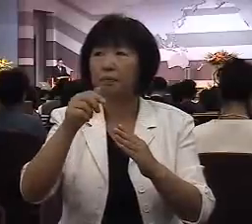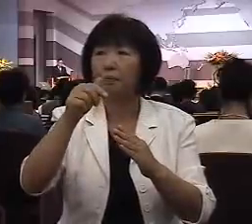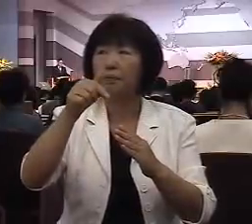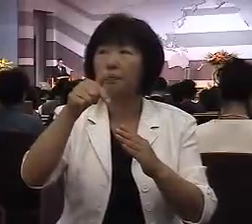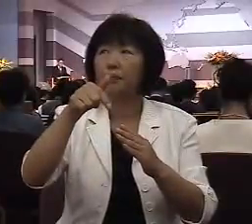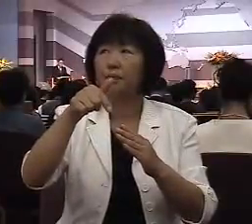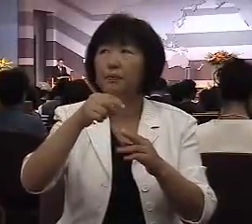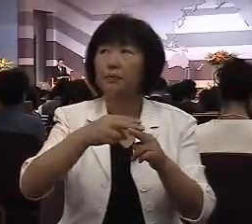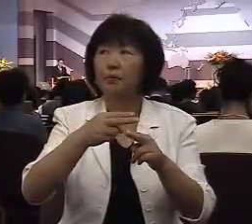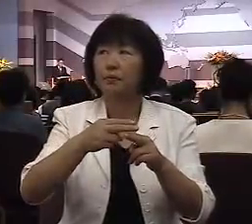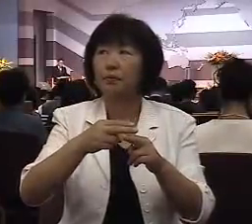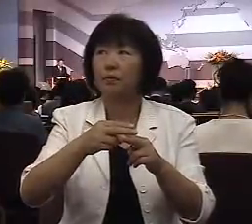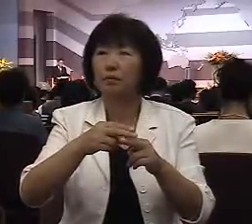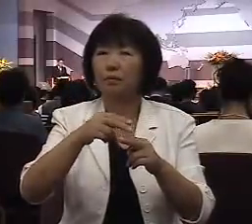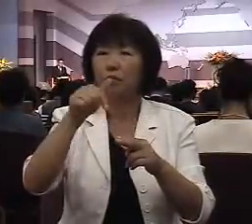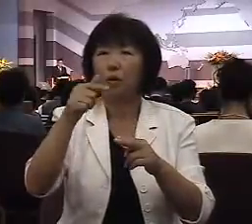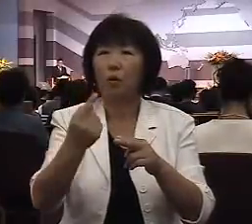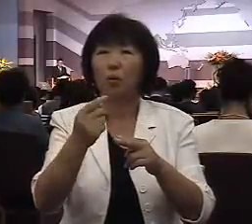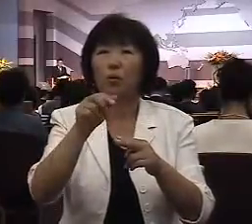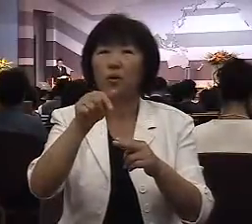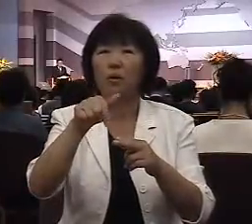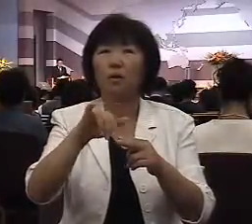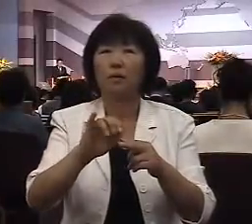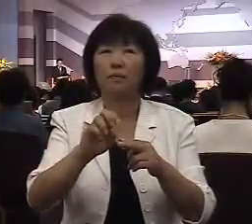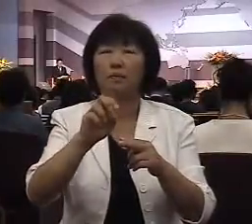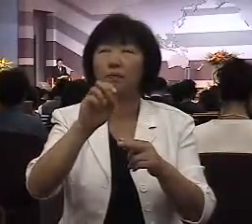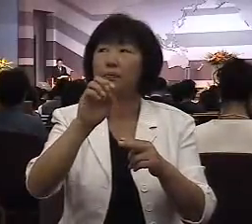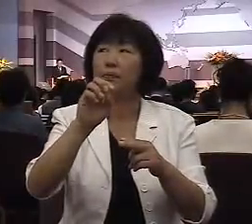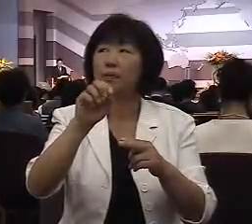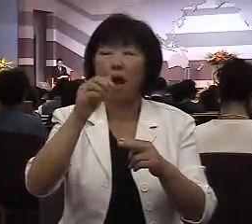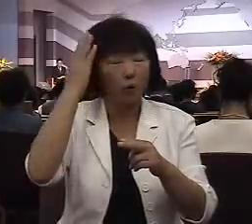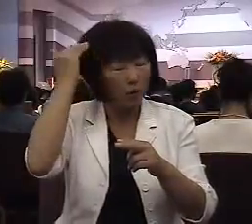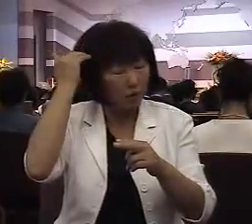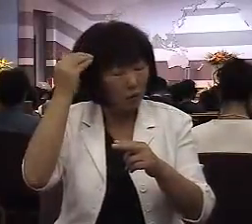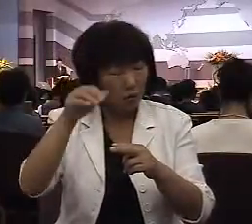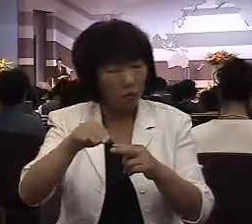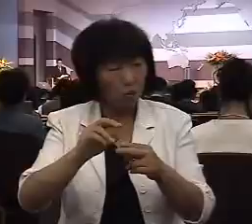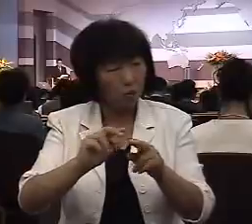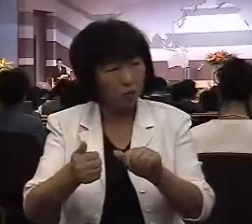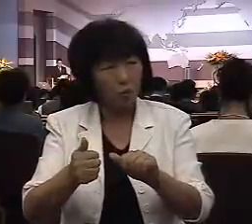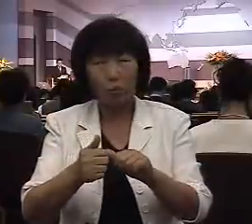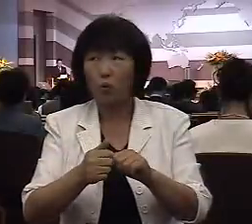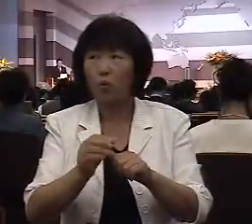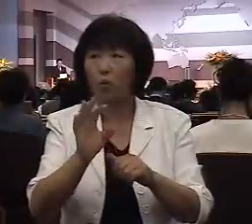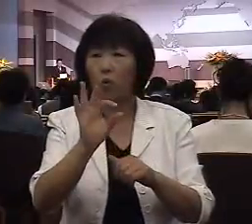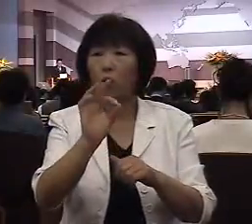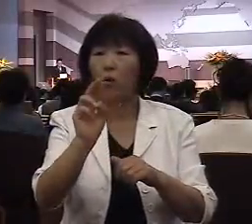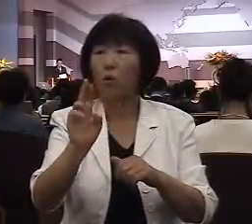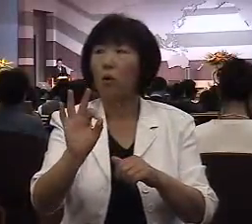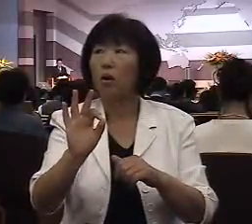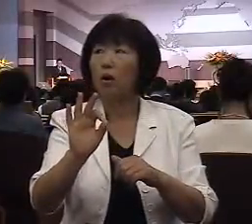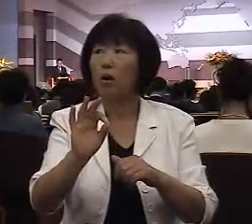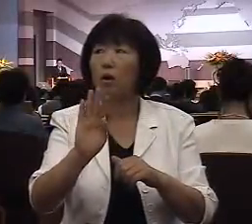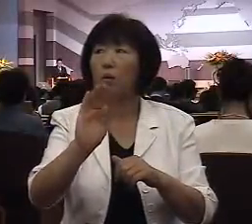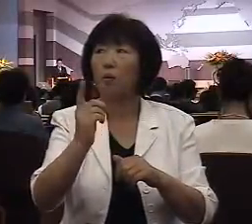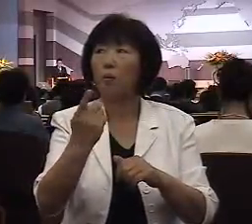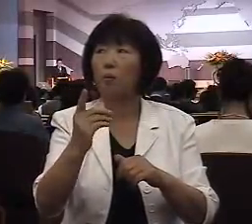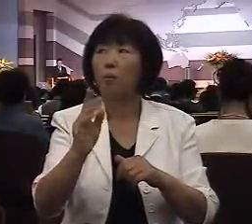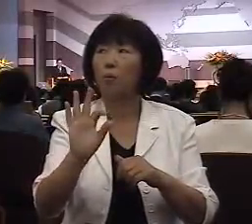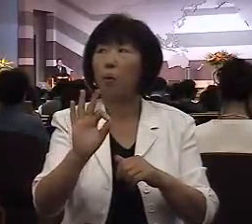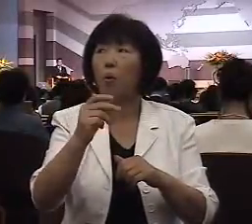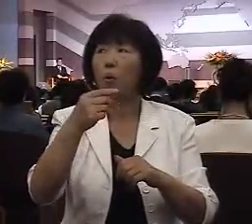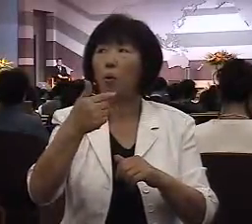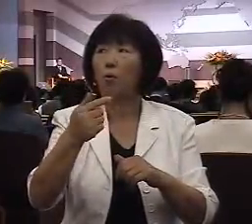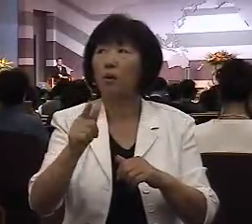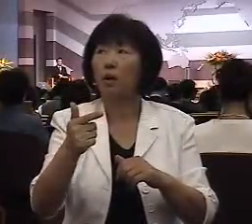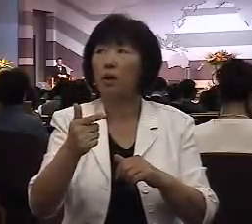성도님의 부친, 고 김봉진 성도님 한국에서 소천하셨고 양현승, 양옥란 성도님의 모친